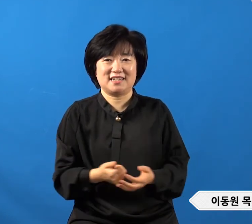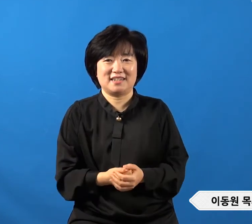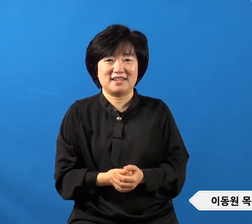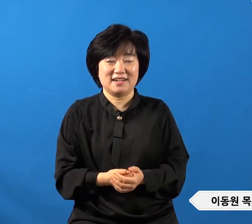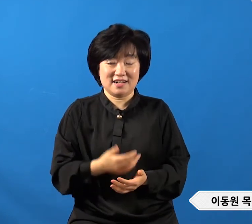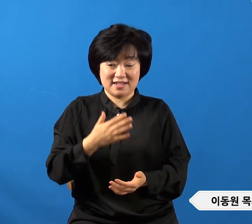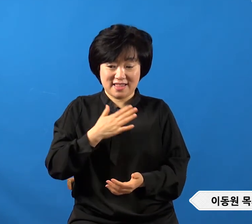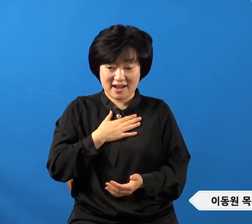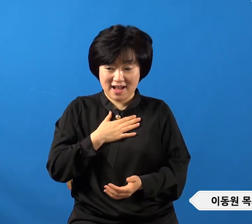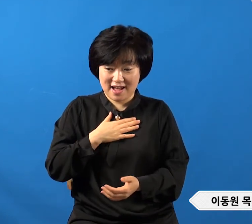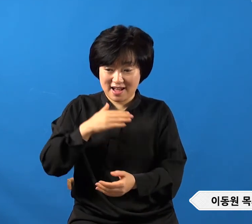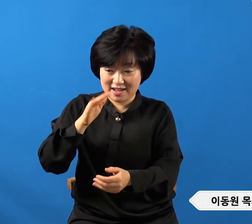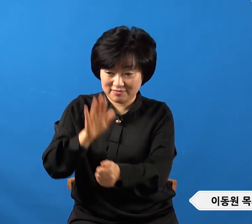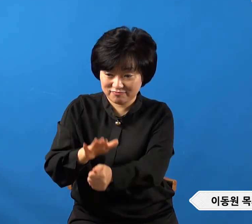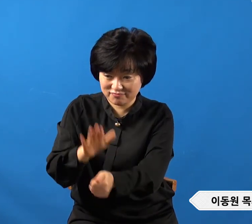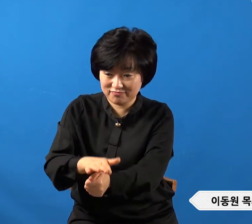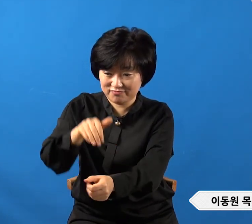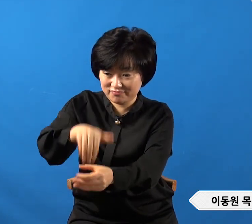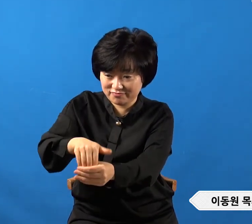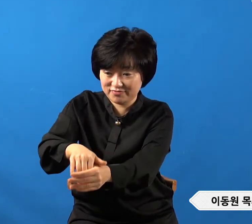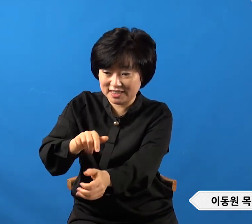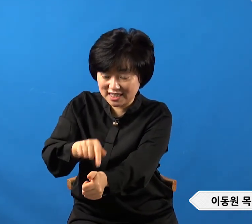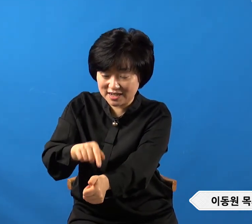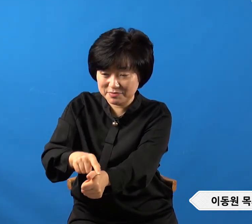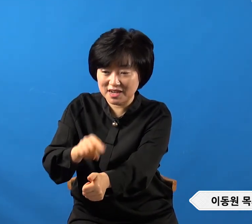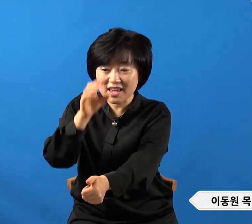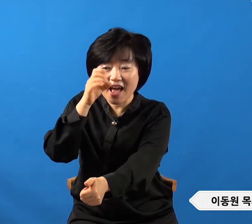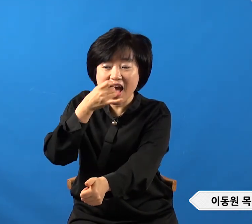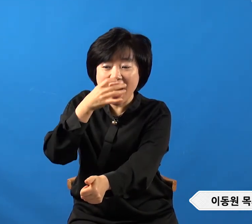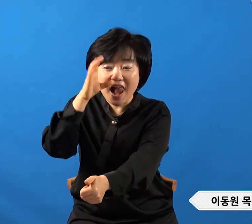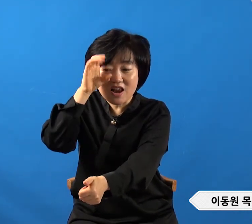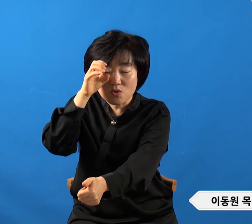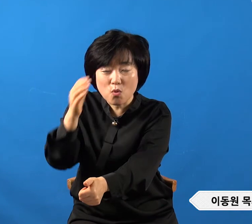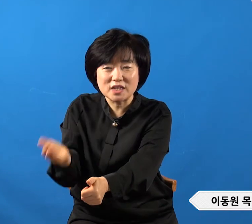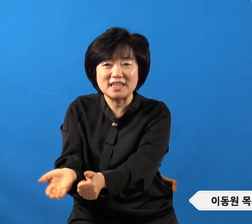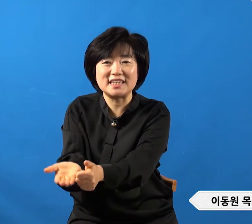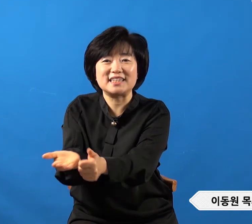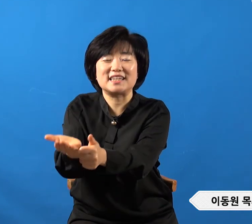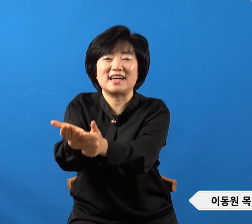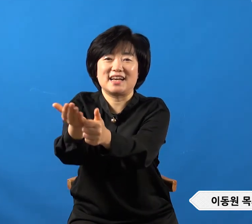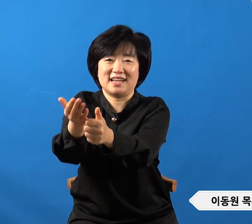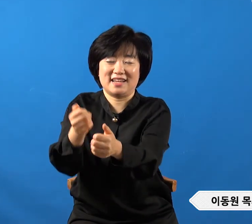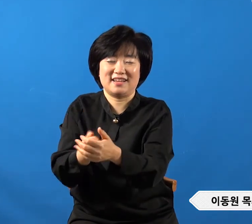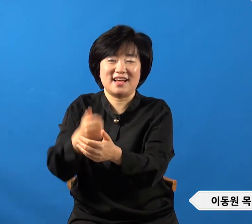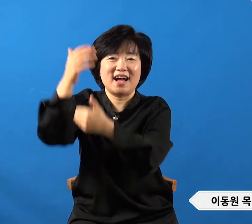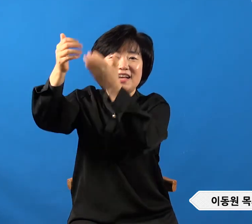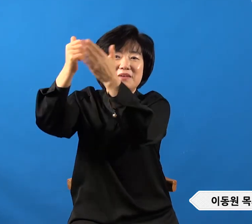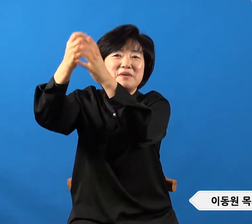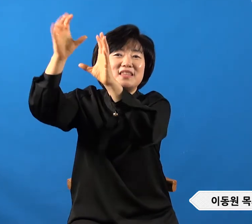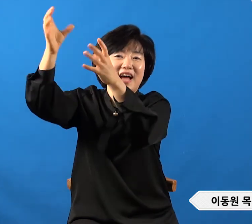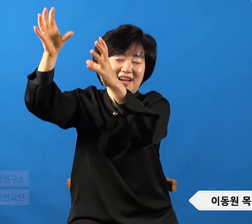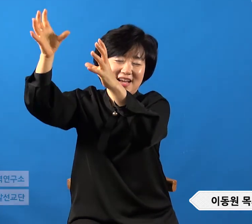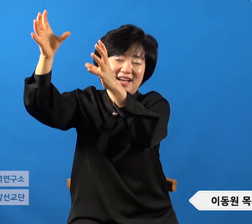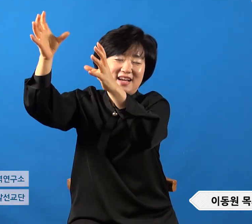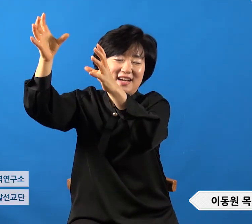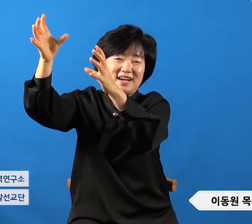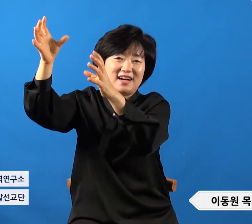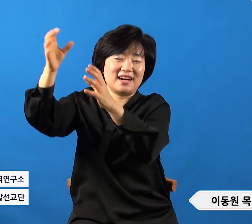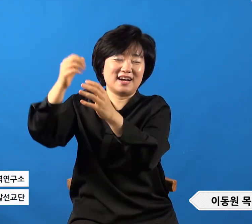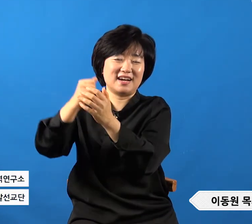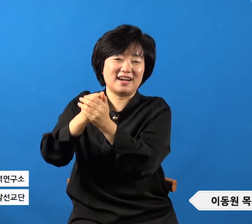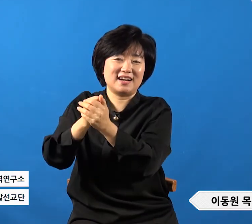가운데서 알곡이 자라나고 그들이 천국을 위해, 하나님의 나라를 위해서 기여하는 놀라운